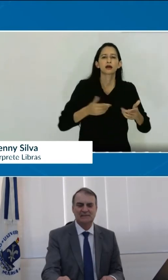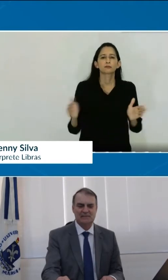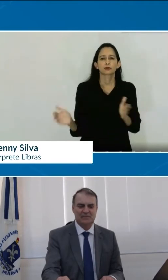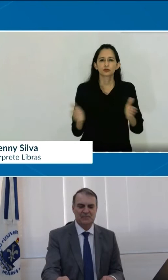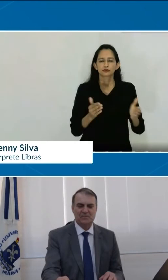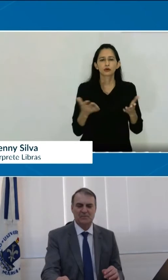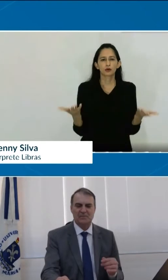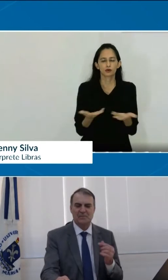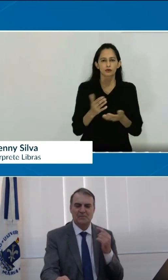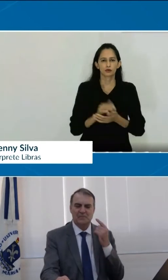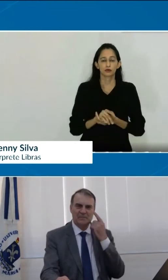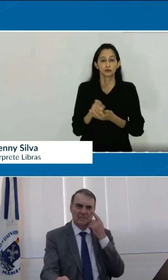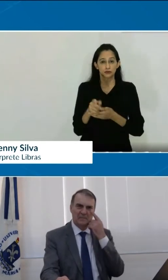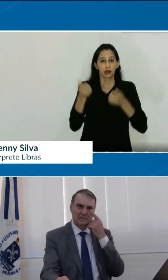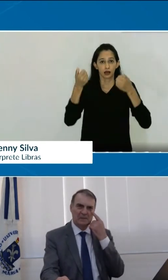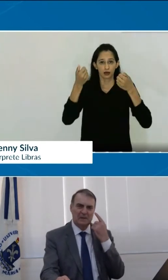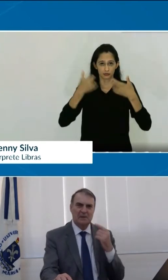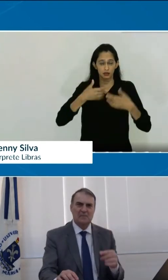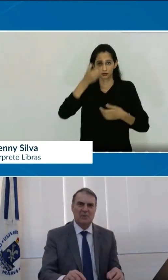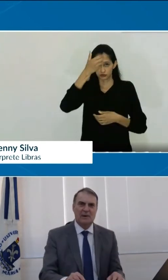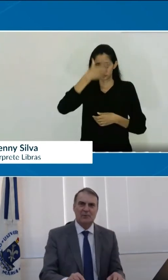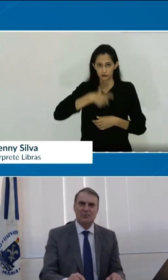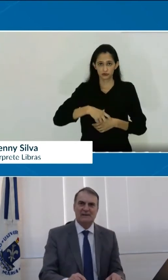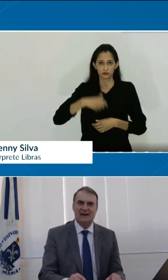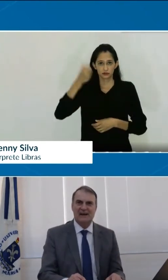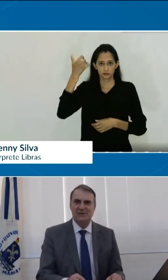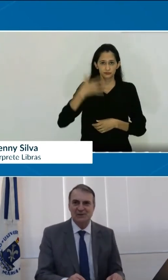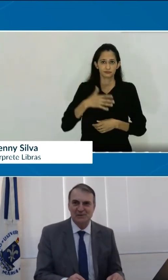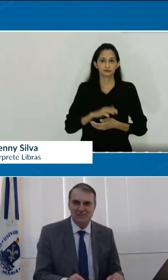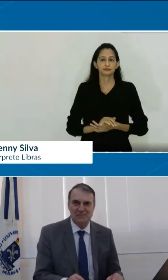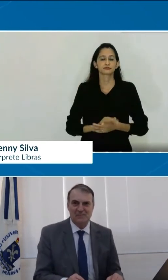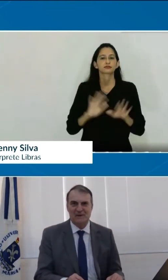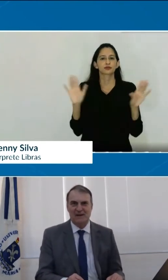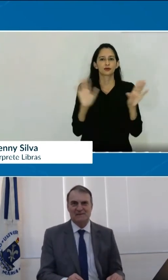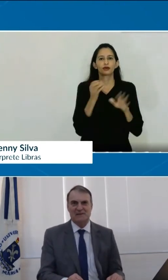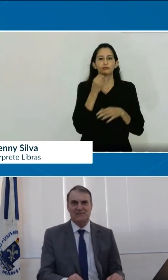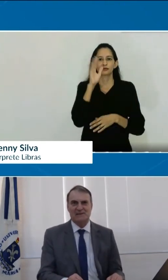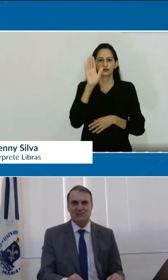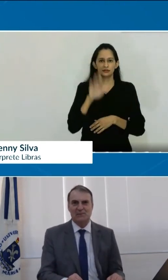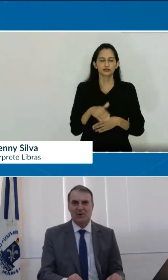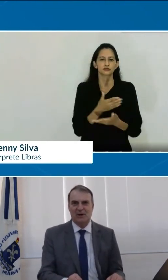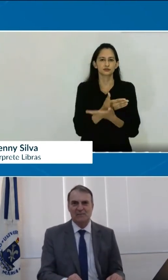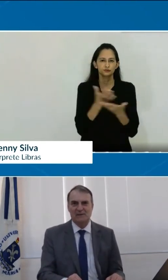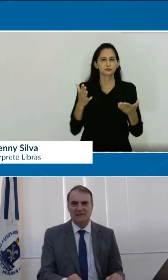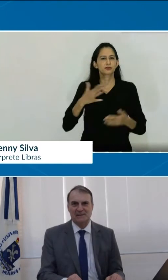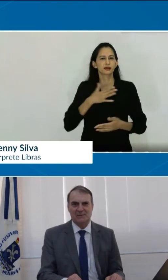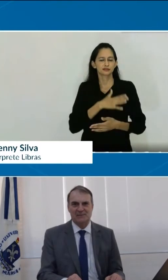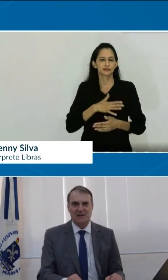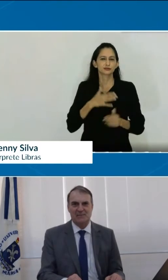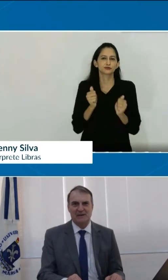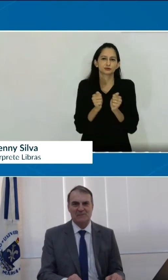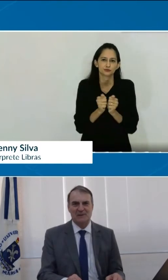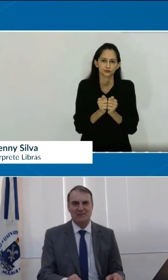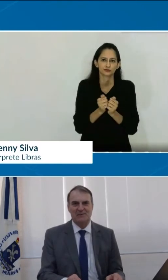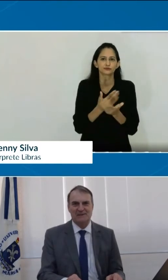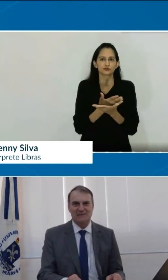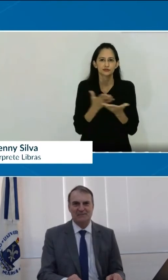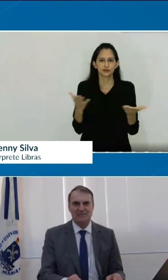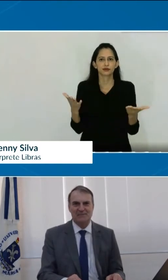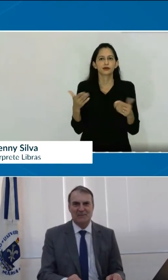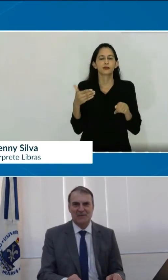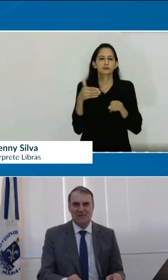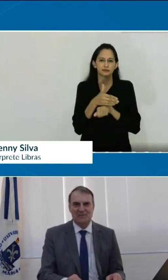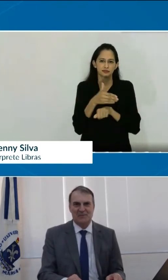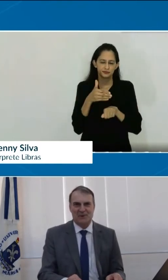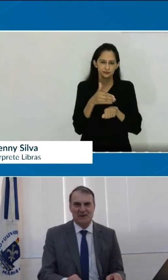autodescrição, antes de responder a pergunta. Olá, muito boa tarde. Uma satisfação enorme estarmos aí participando